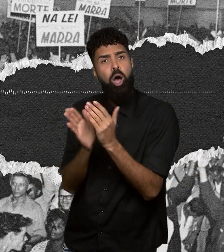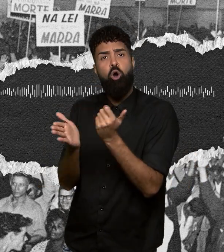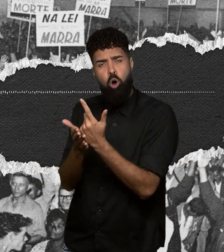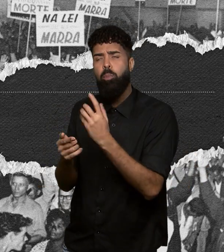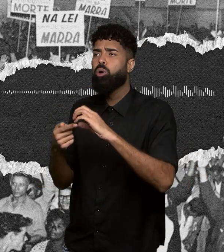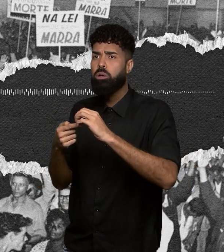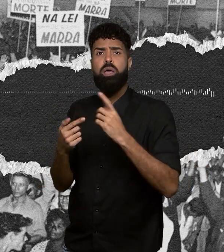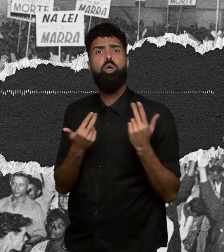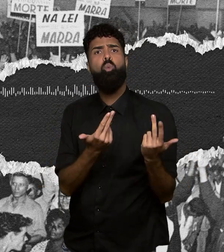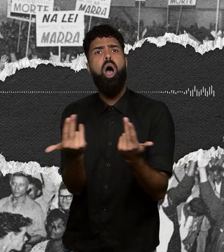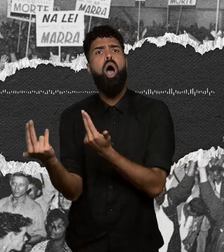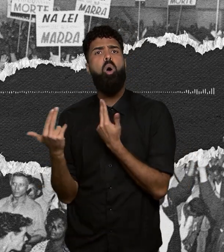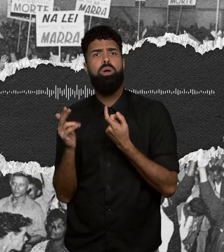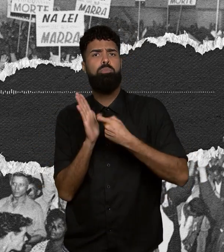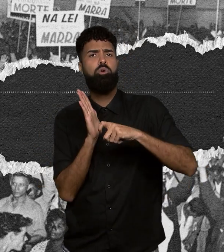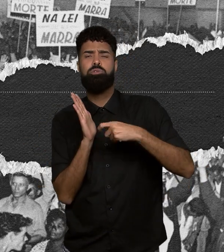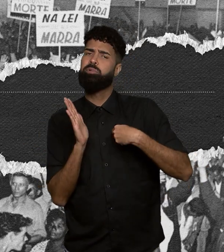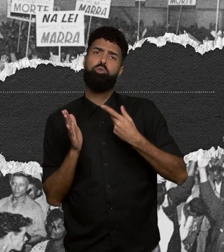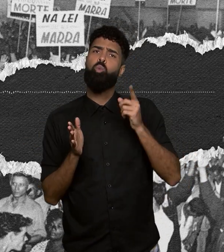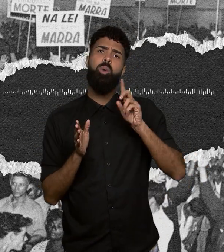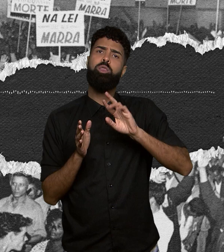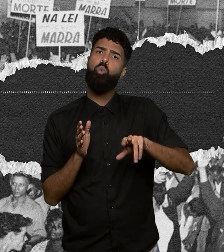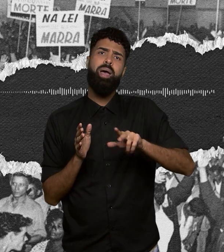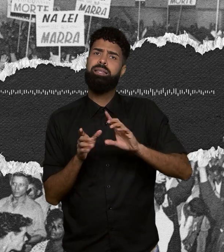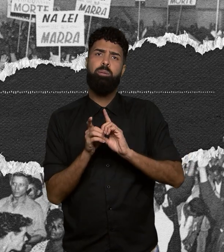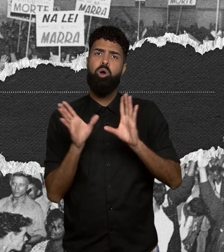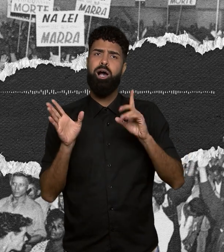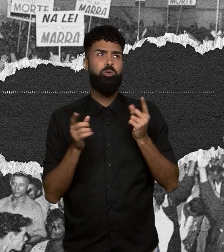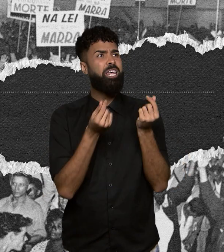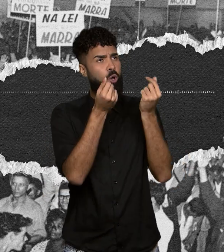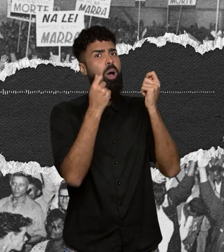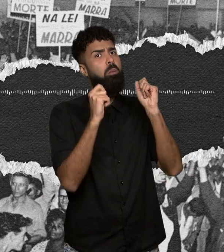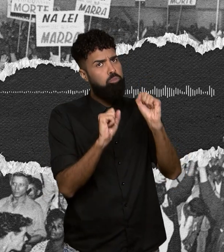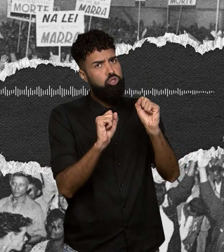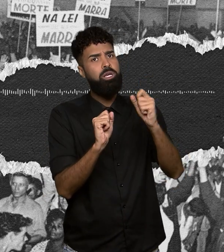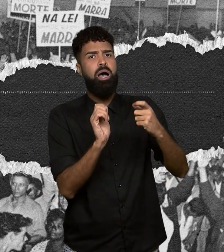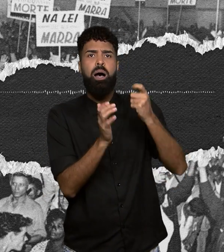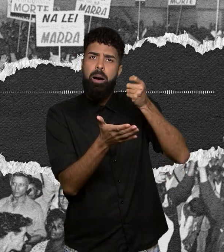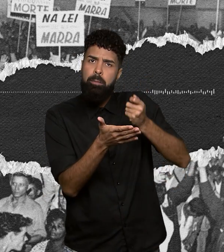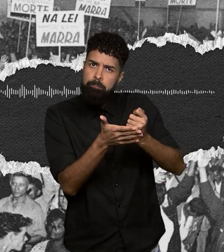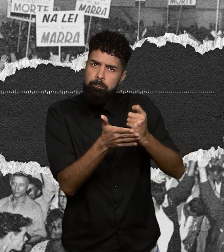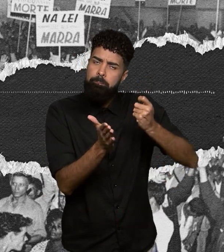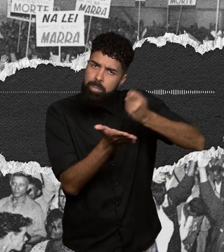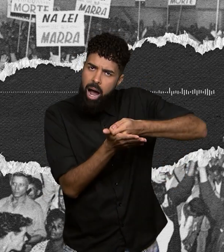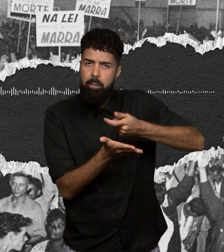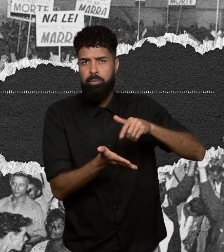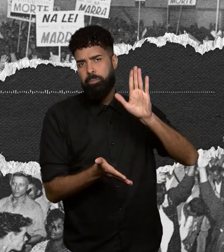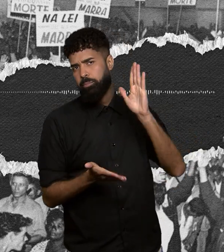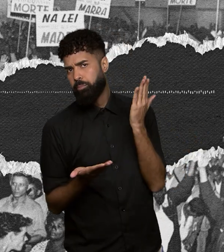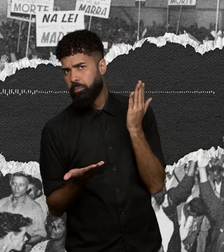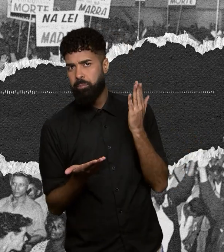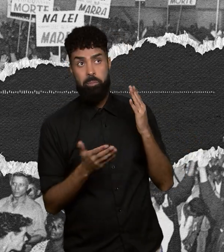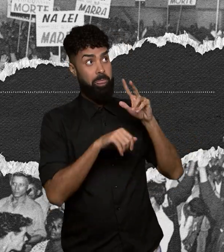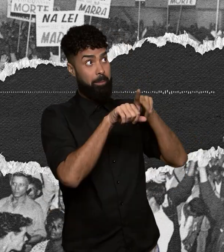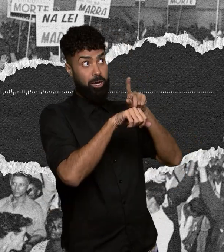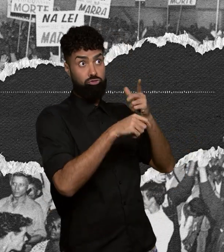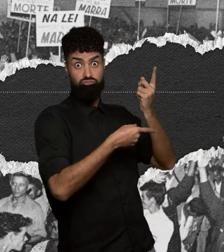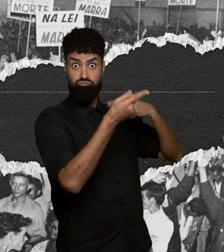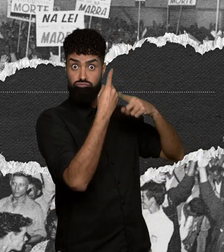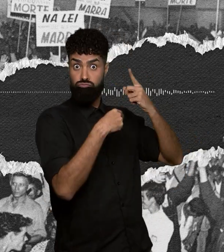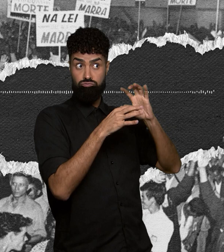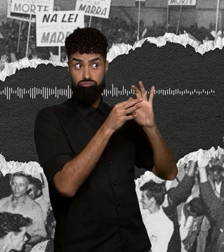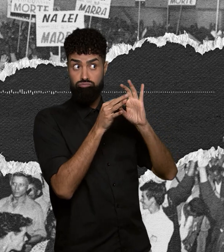paga o mesmo imposto é um imposto antidemocrático em todos os países que almejaram conquistar e conquistaram algum nível de